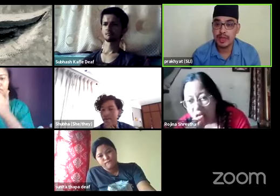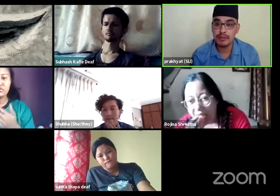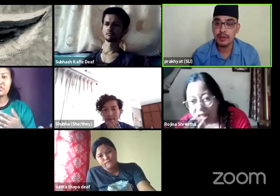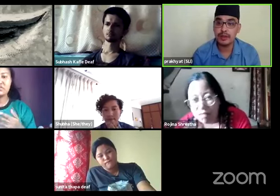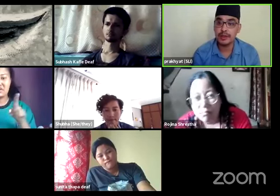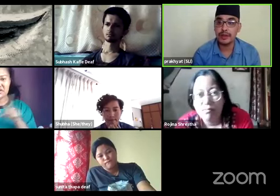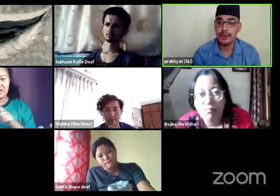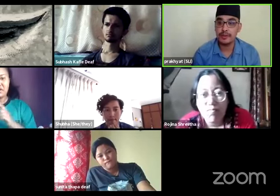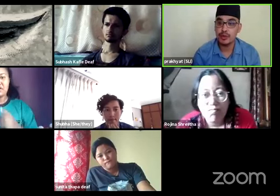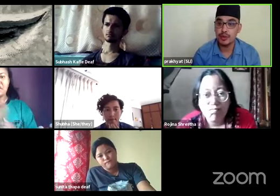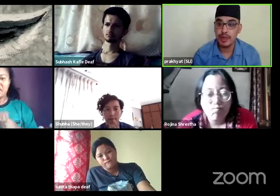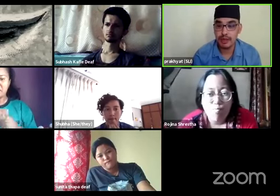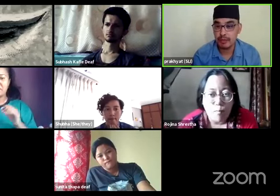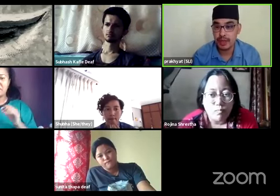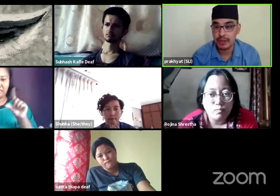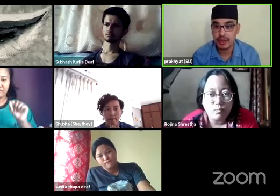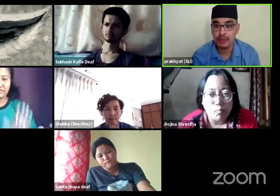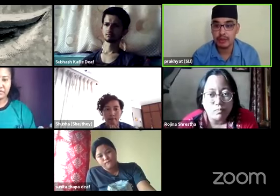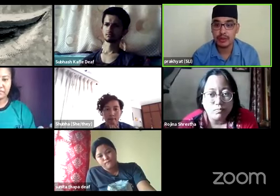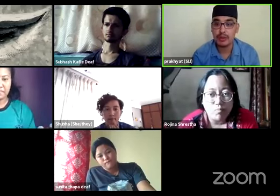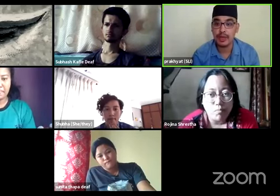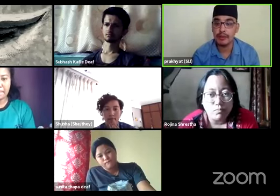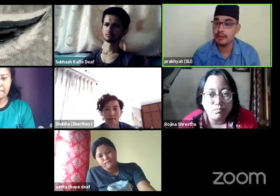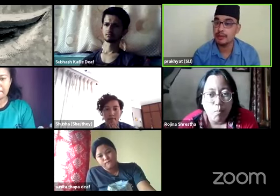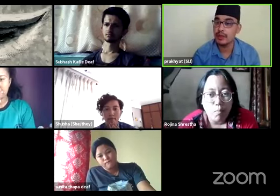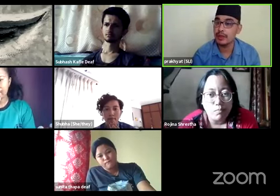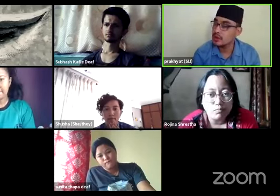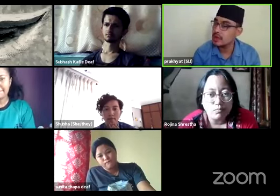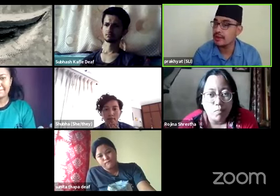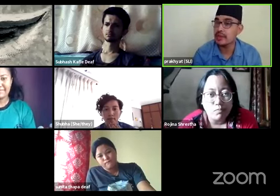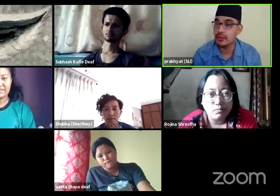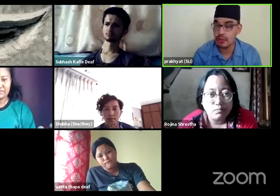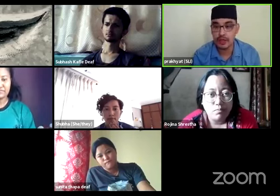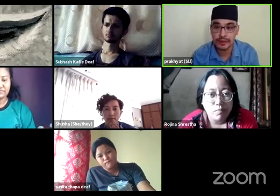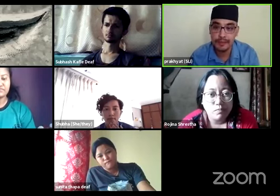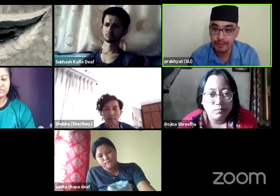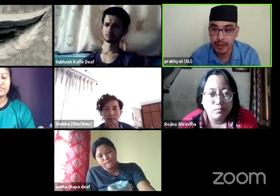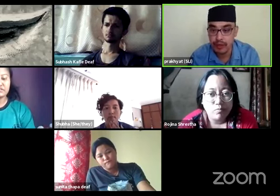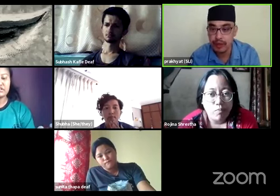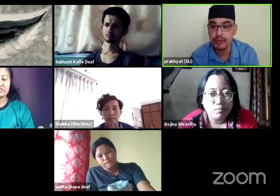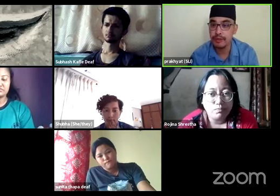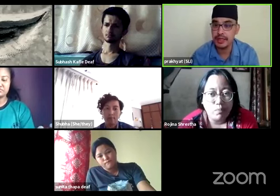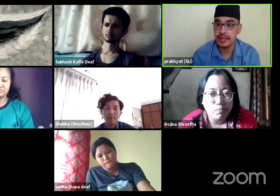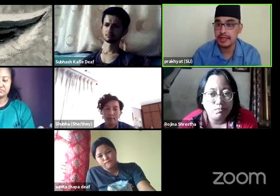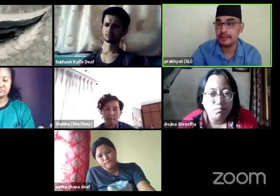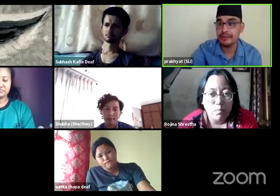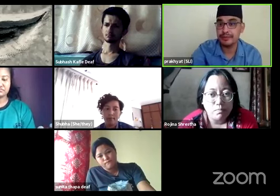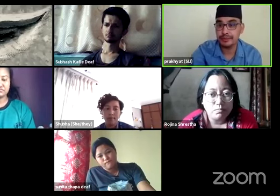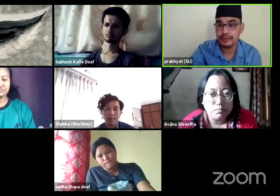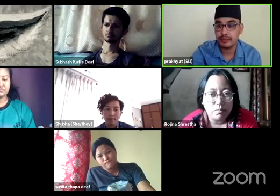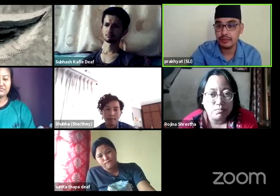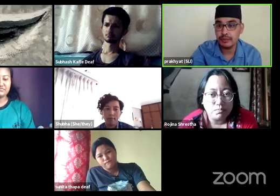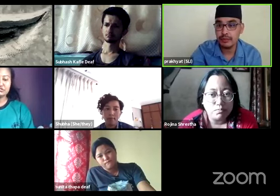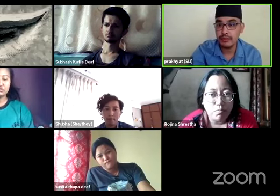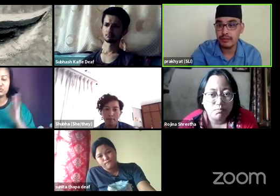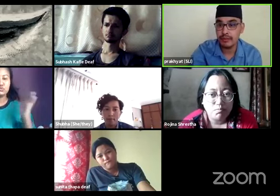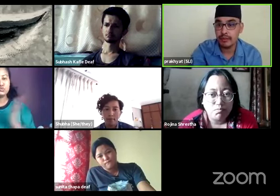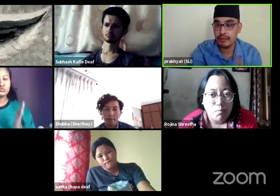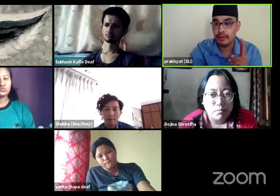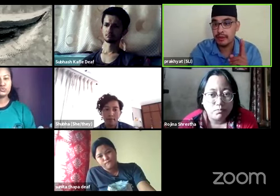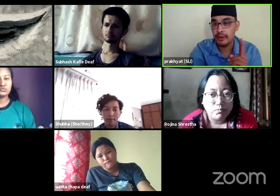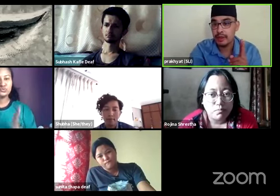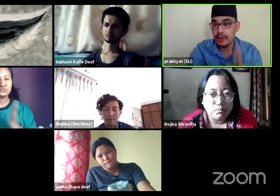मनको कुरालाई चाहिँ व्यक्त गर्ने हो, कुन माध्यमबाट हुन्छ त्यसलाई मनको कुरालाई भन्नुपर्ने, त्यो चाहिँ आवश्यक हुन्छ मेरो अनुभवमा चाहिँ।